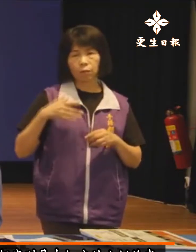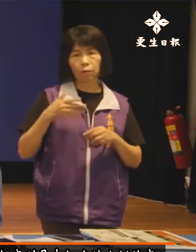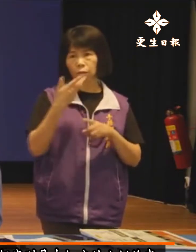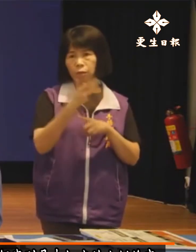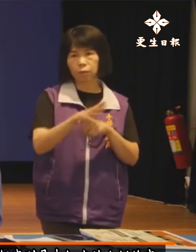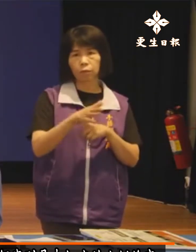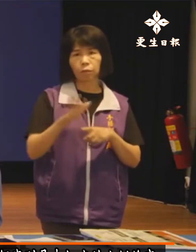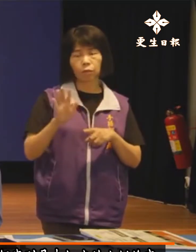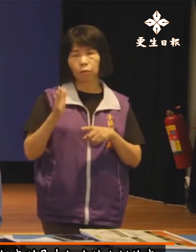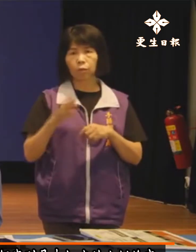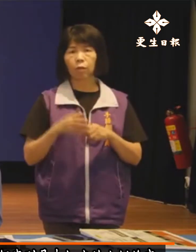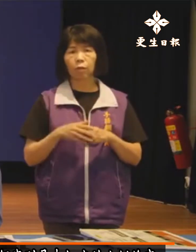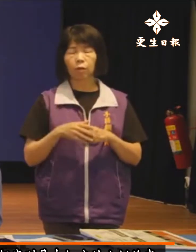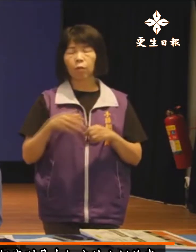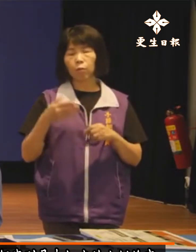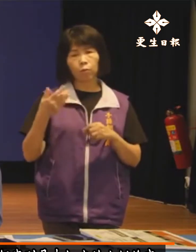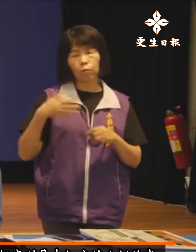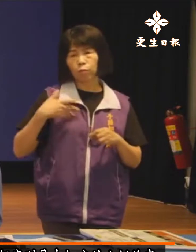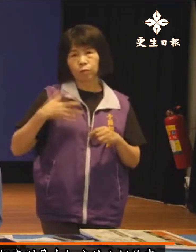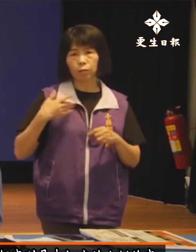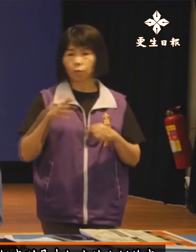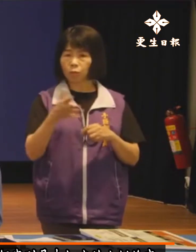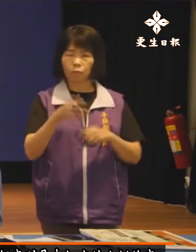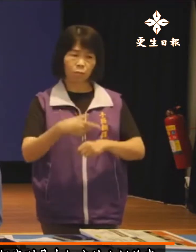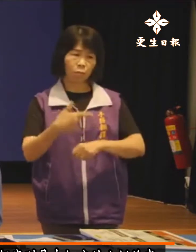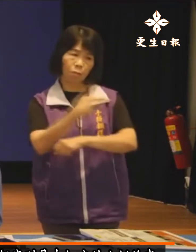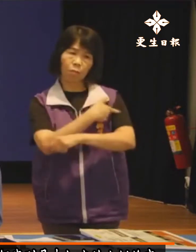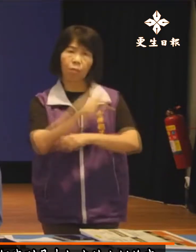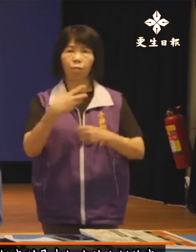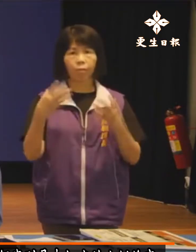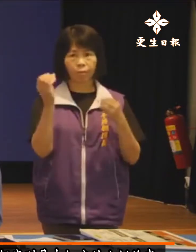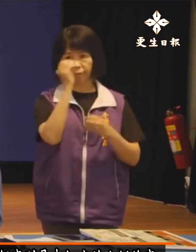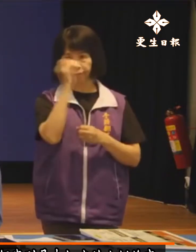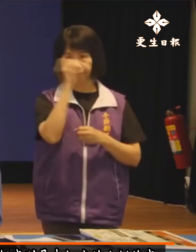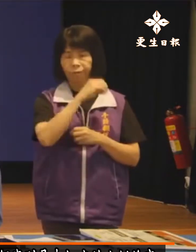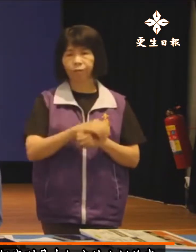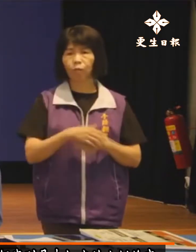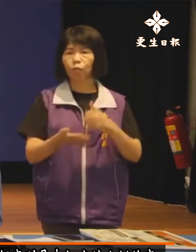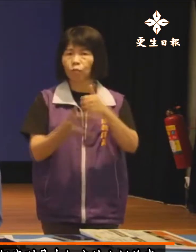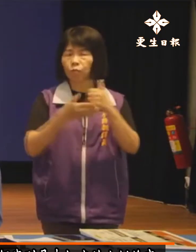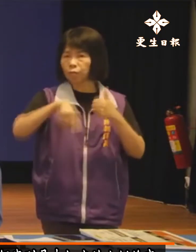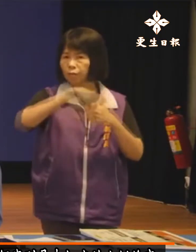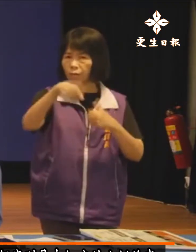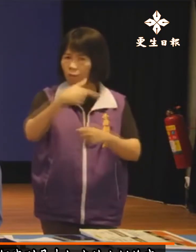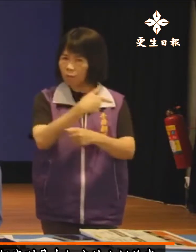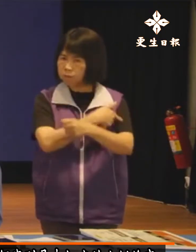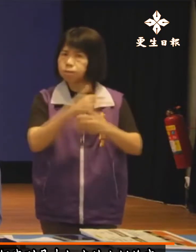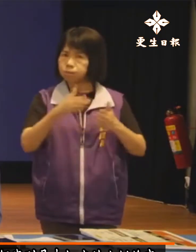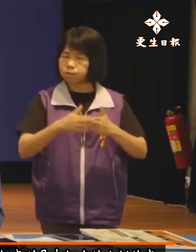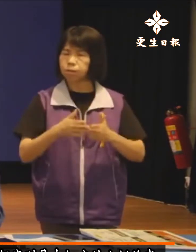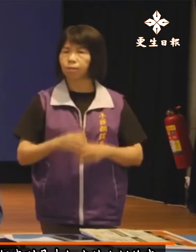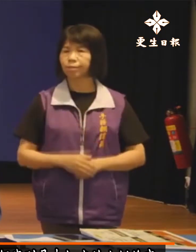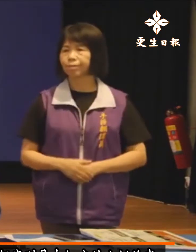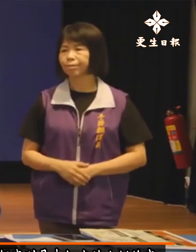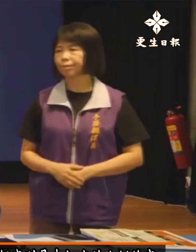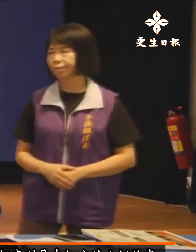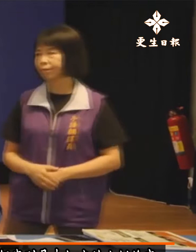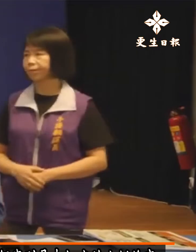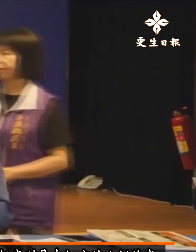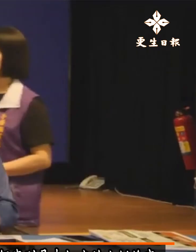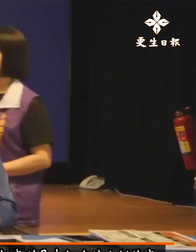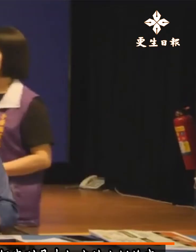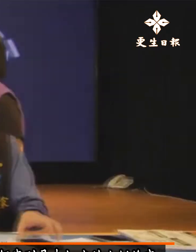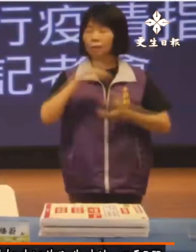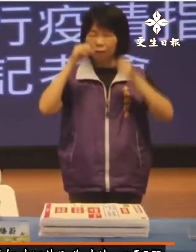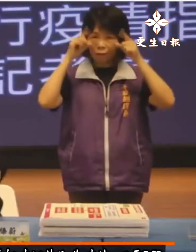们真的不晓得为什么原因都没有打疫苗，都没有打疫苗。所以在这边还是鼓励我们的乡亲要去打疫苗。以